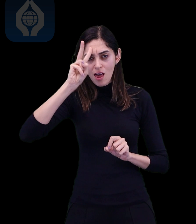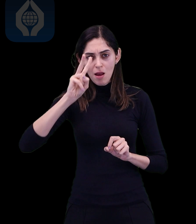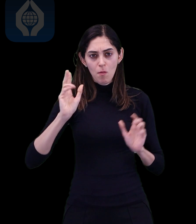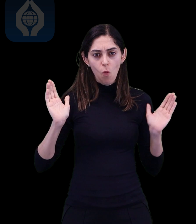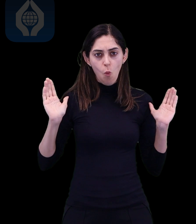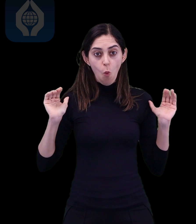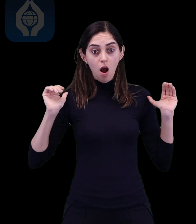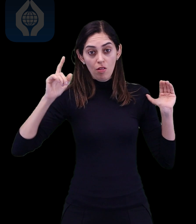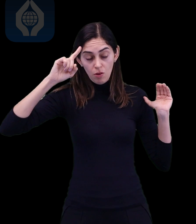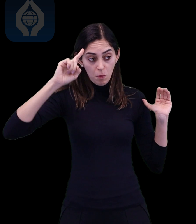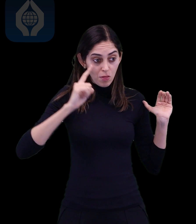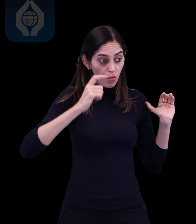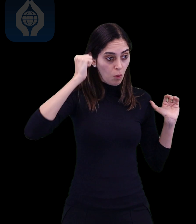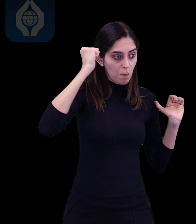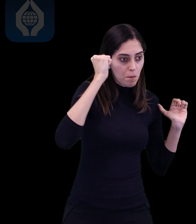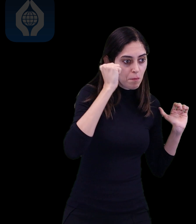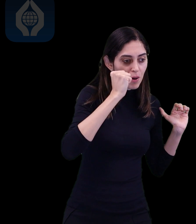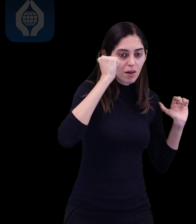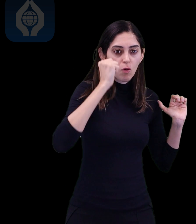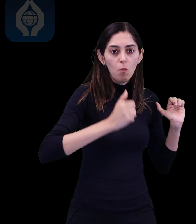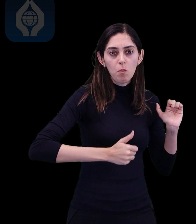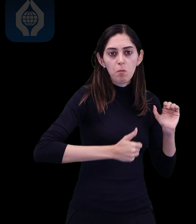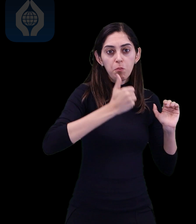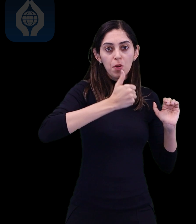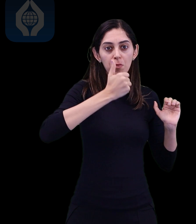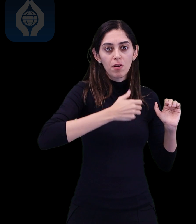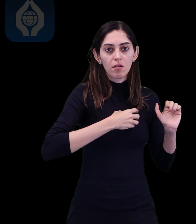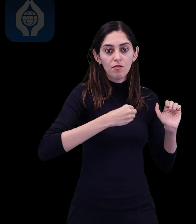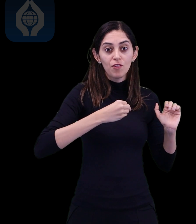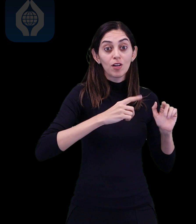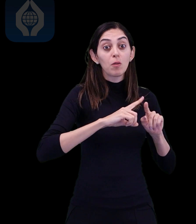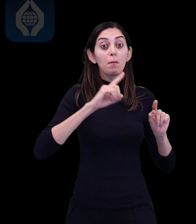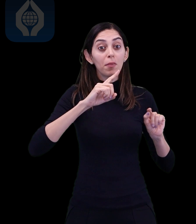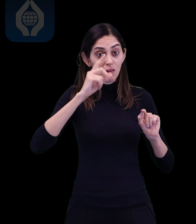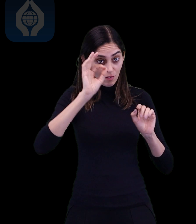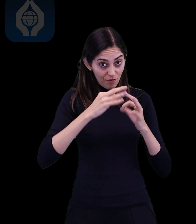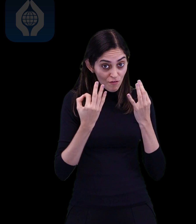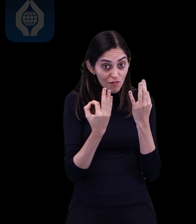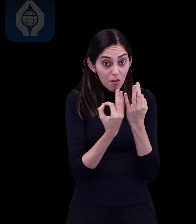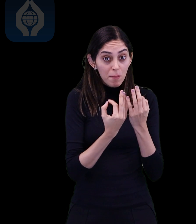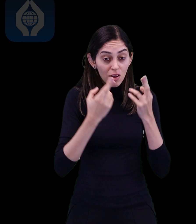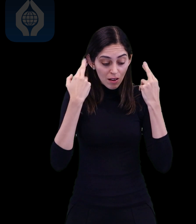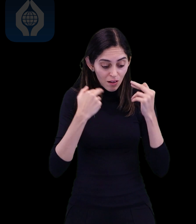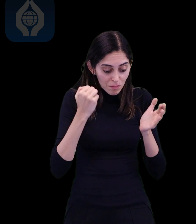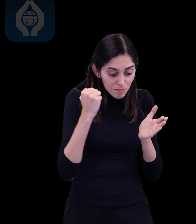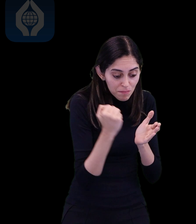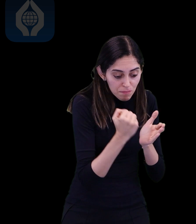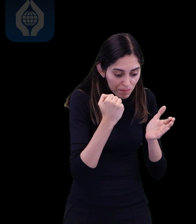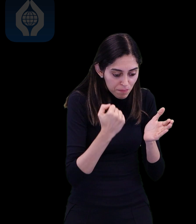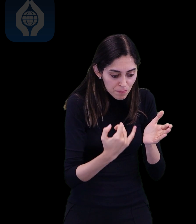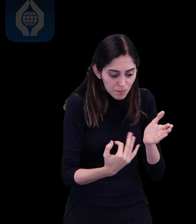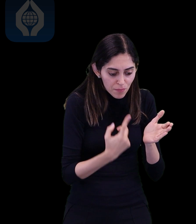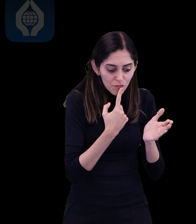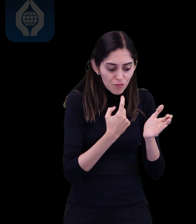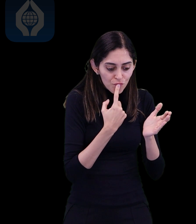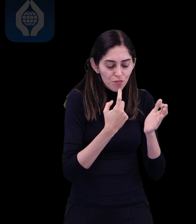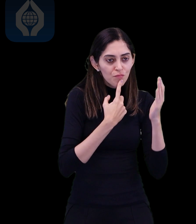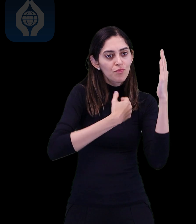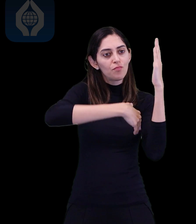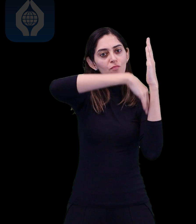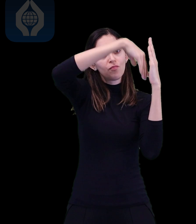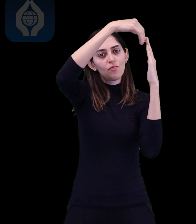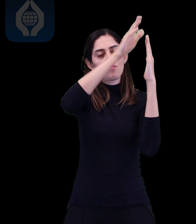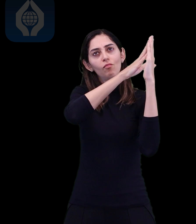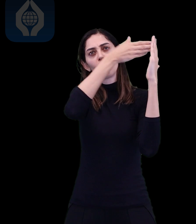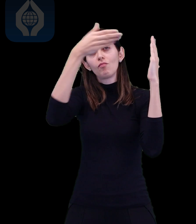se lembram de que o anjo da morte não entrou em suas casas porque cada família tinha matado um cordeiro e colocado o